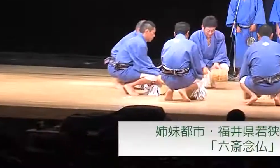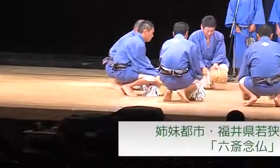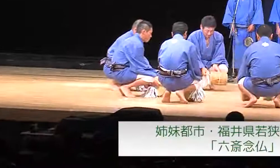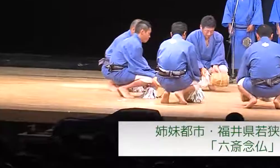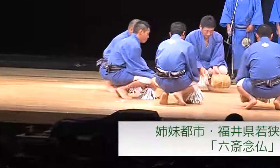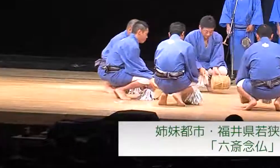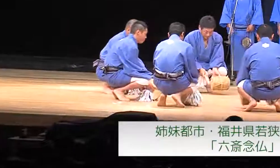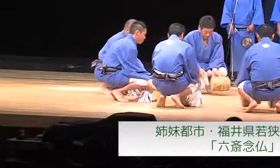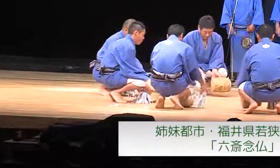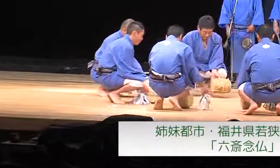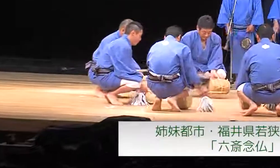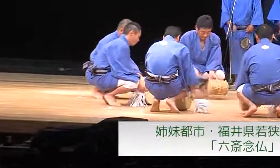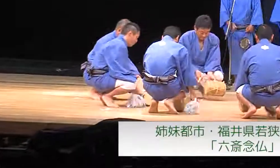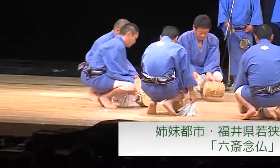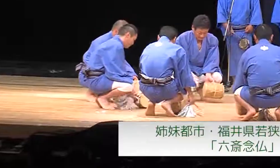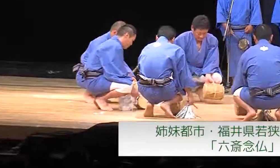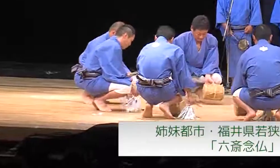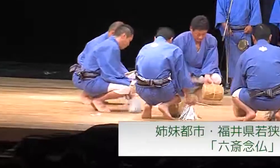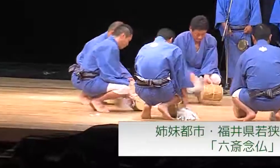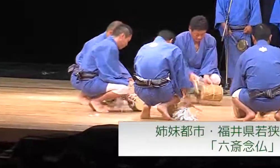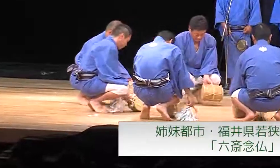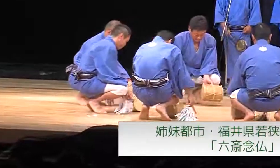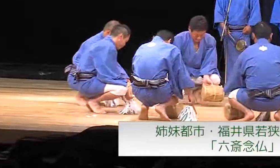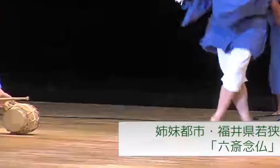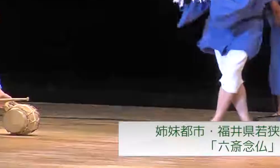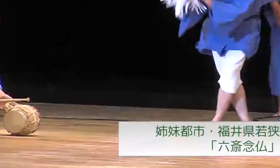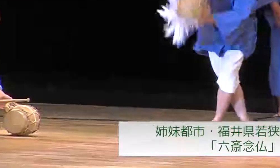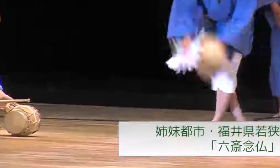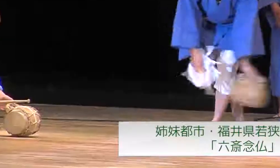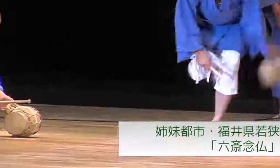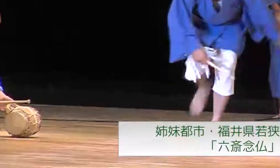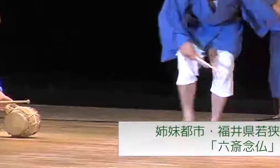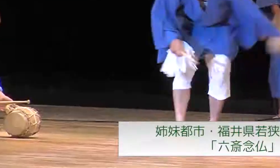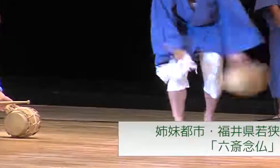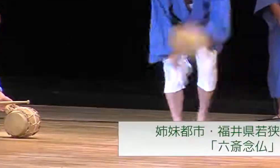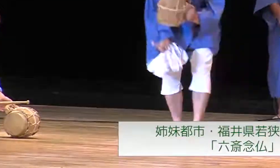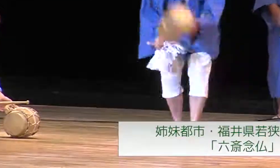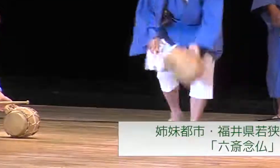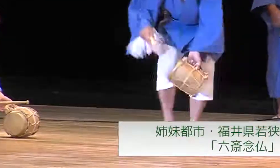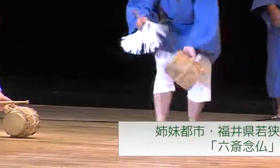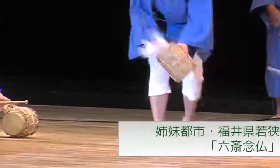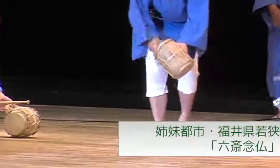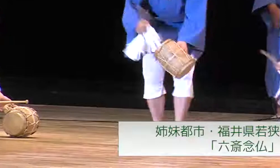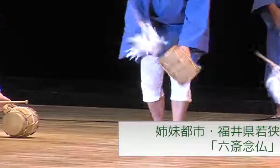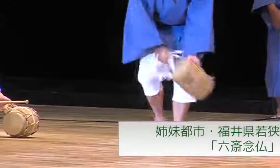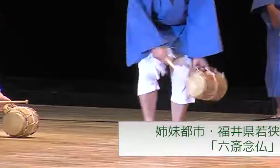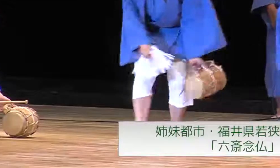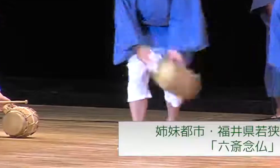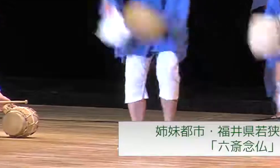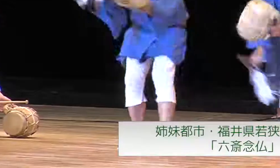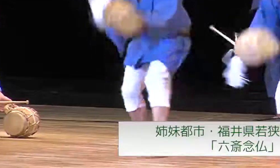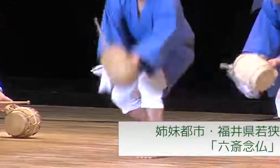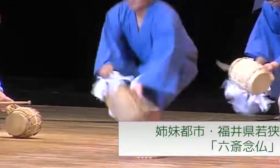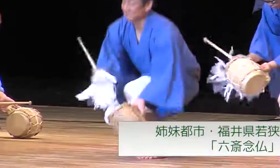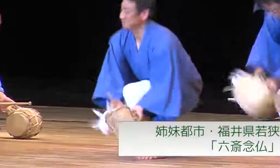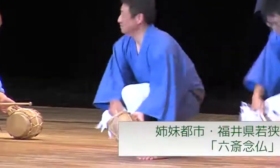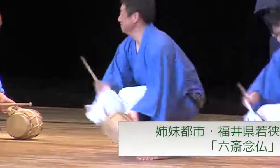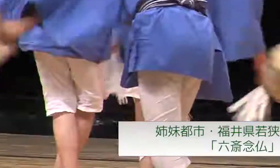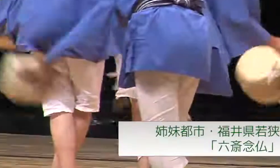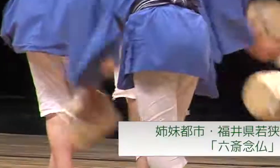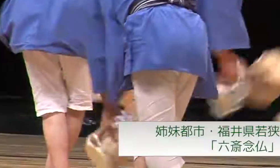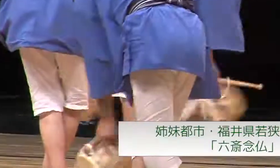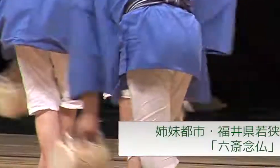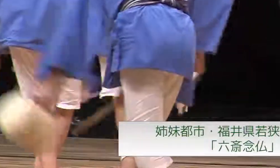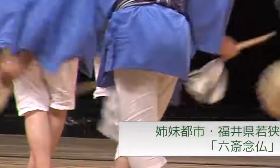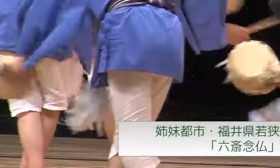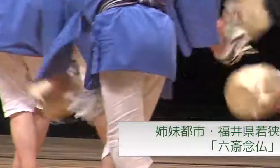また高槻市と姉妹都市である福井県若狭町と島根県益田市からは式典を祝して、若狭